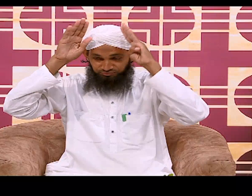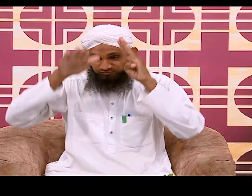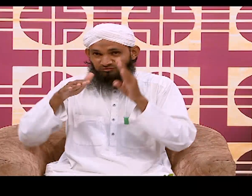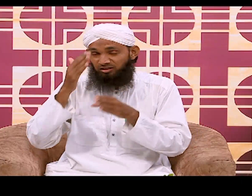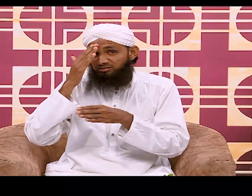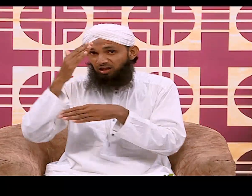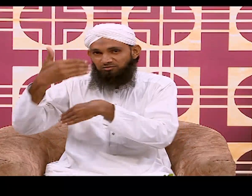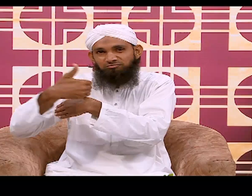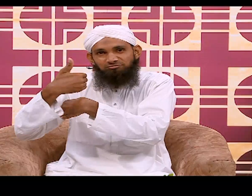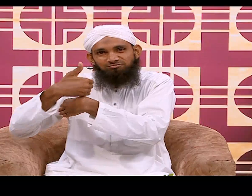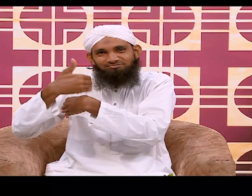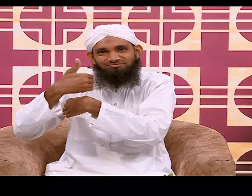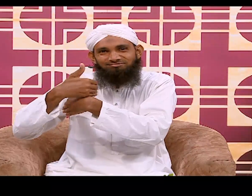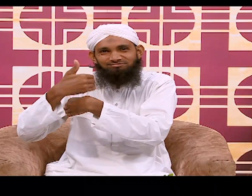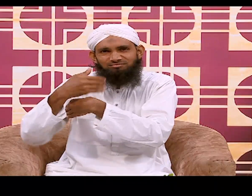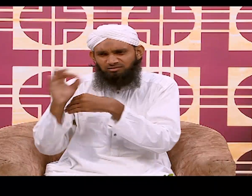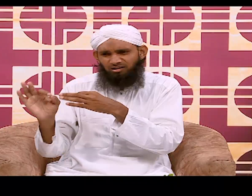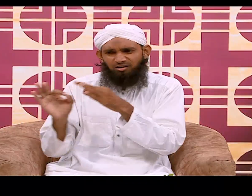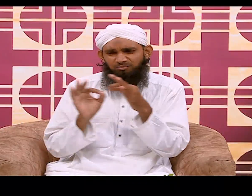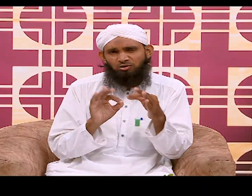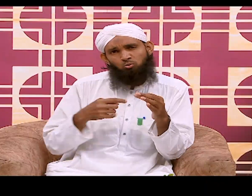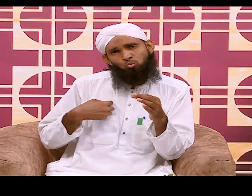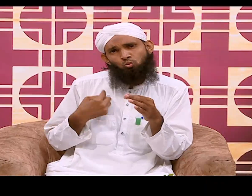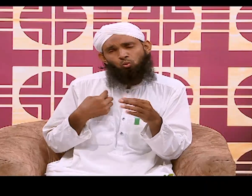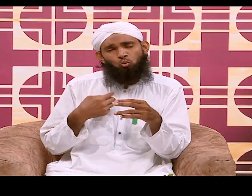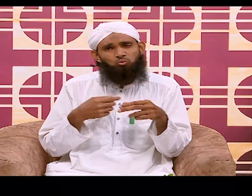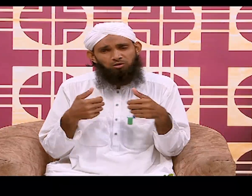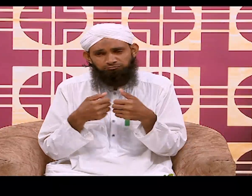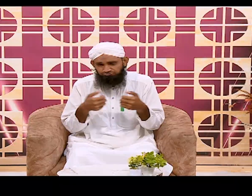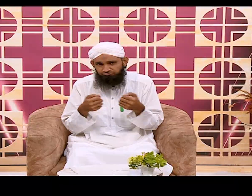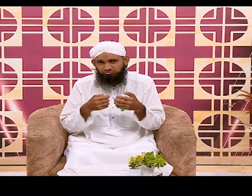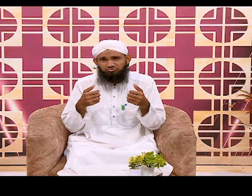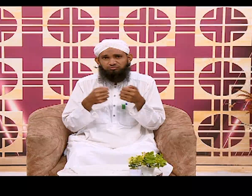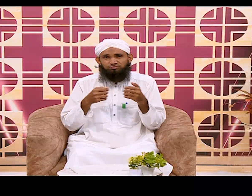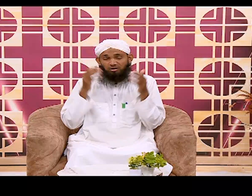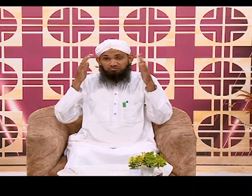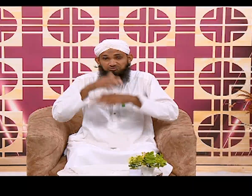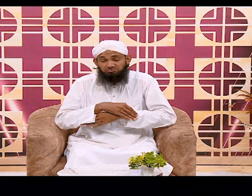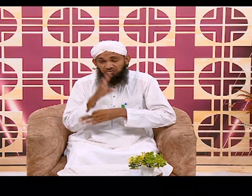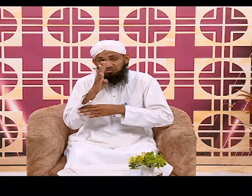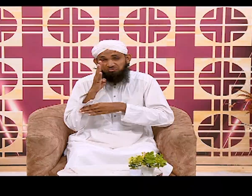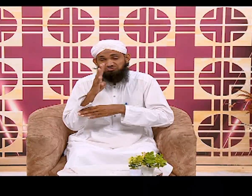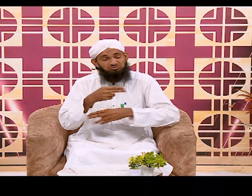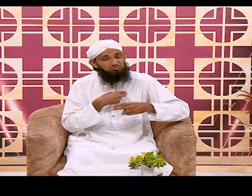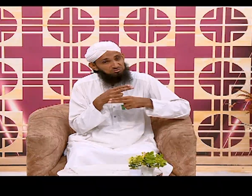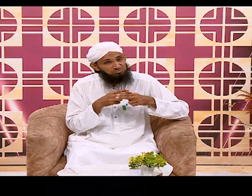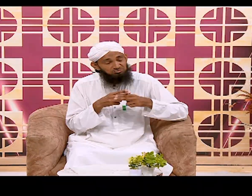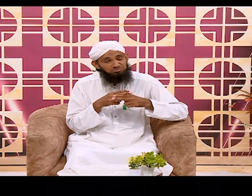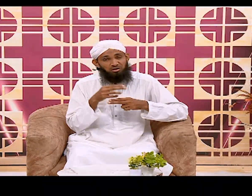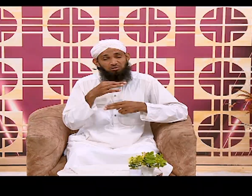علم دین حاصل کیا۔ اسی دوران آپ نے خوب مجاہدات بھی کیے۔ آپ جنگلوں میں تشریف لے جاتے، تنہائی میں